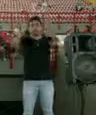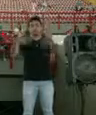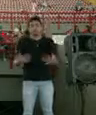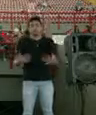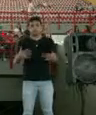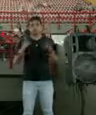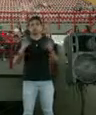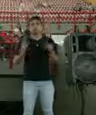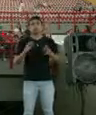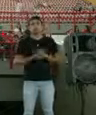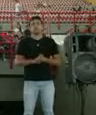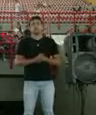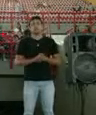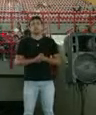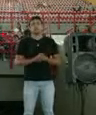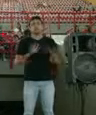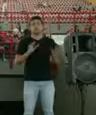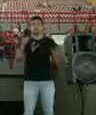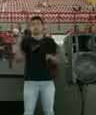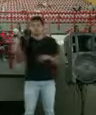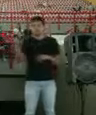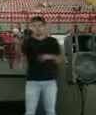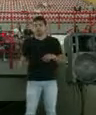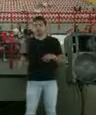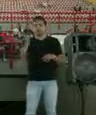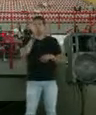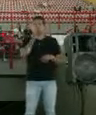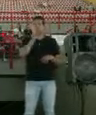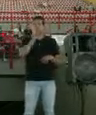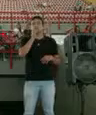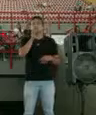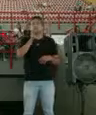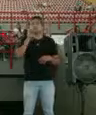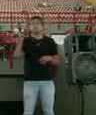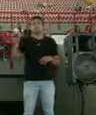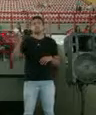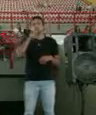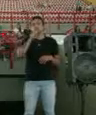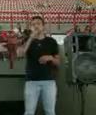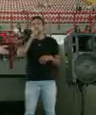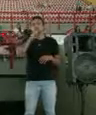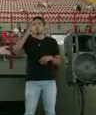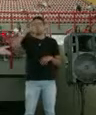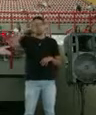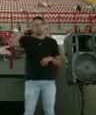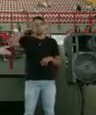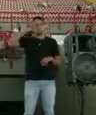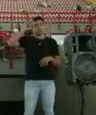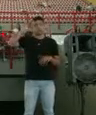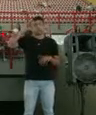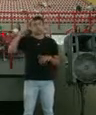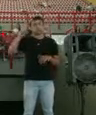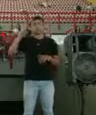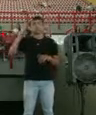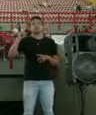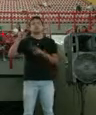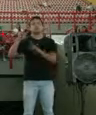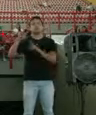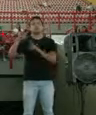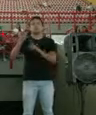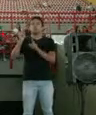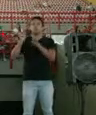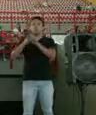coisa. As mulheres, elas não estão férteis todo dia. Porque a